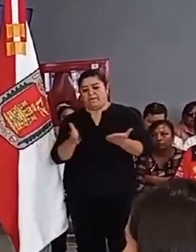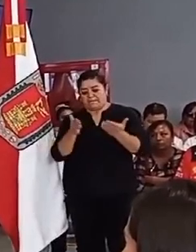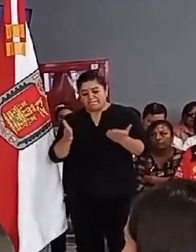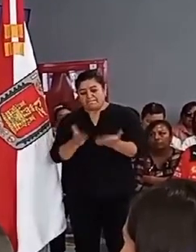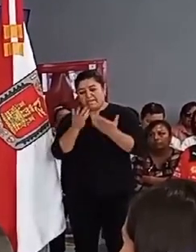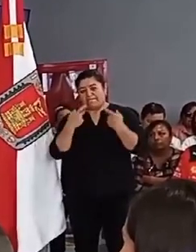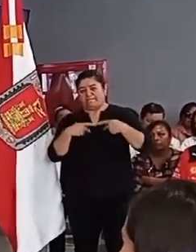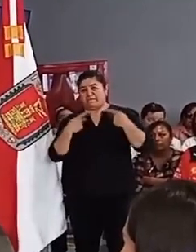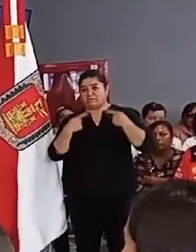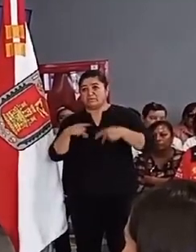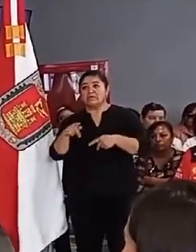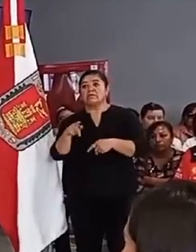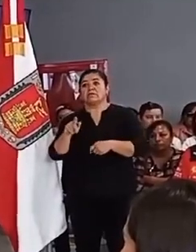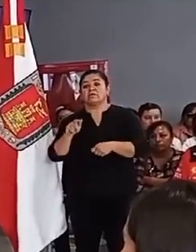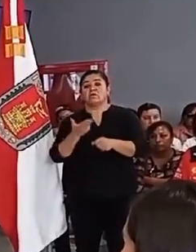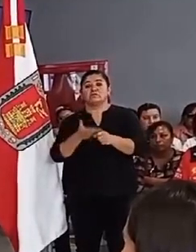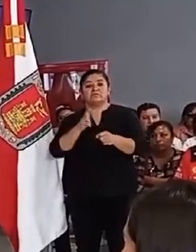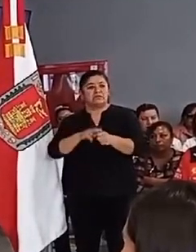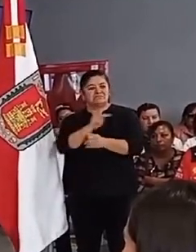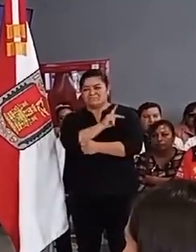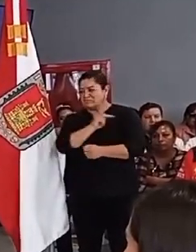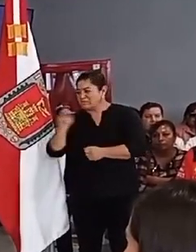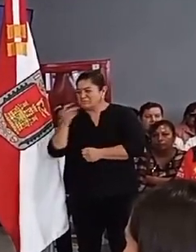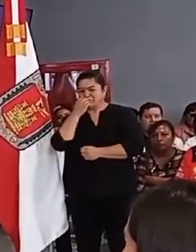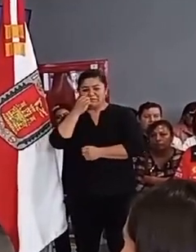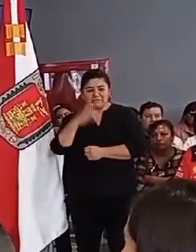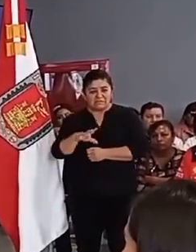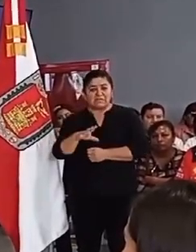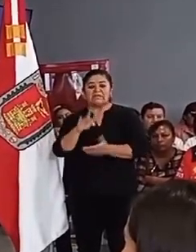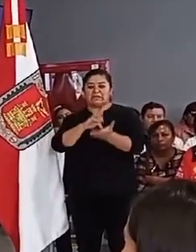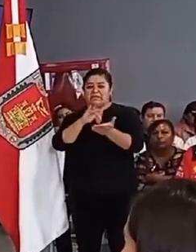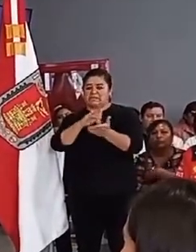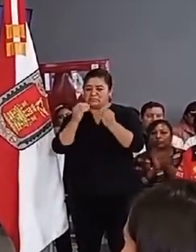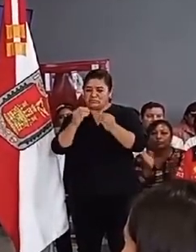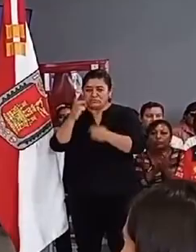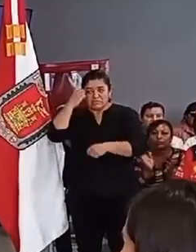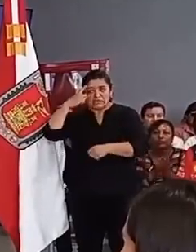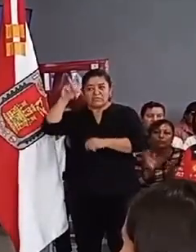hospital todos se portaban muy bien muchas gracias Dios la